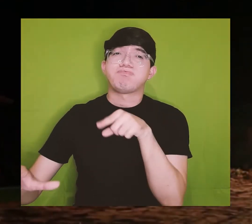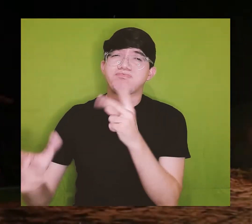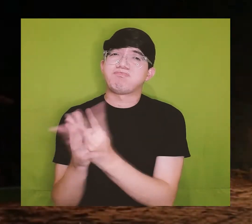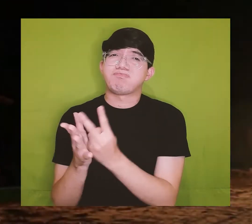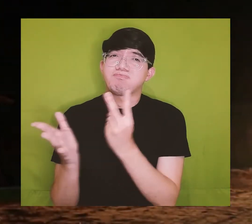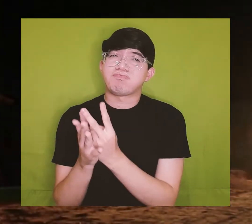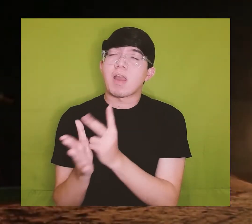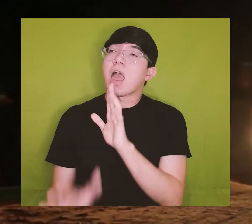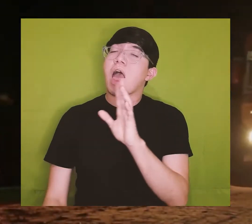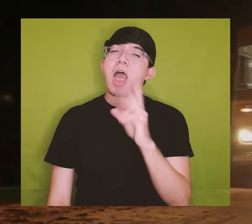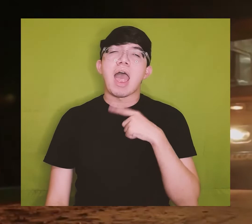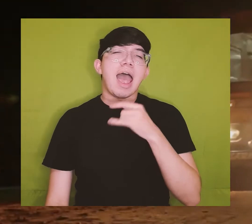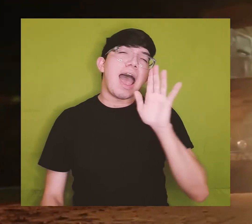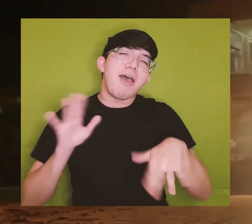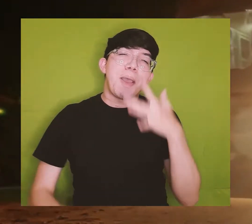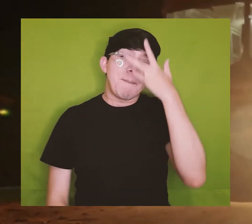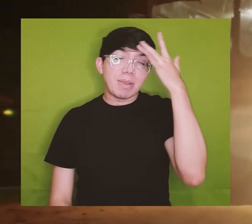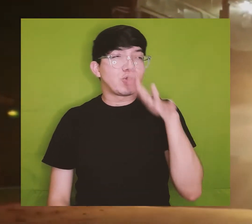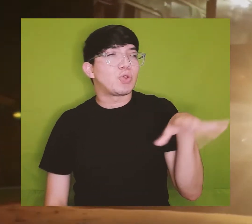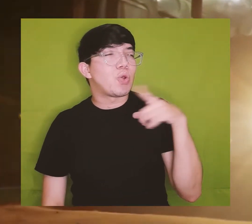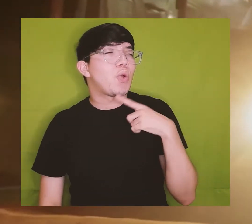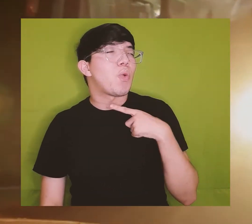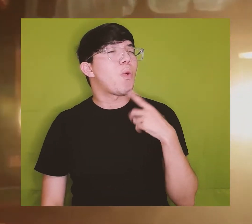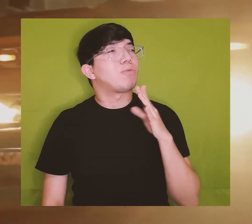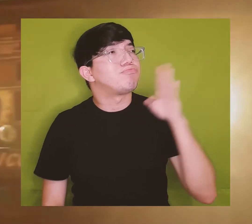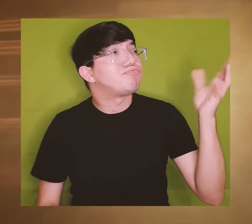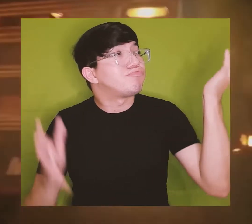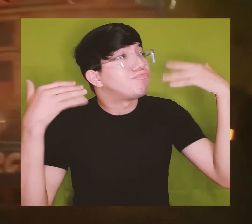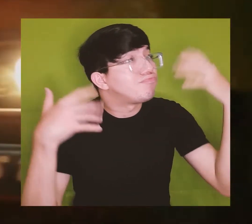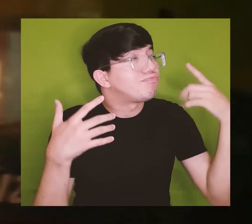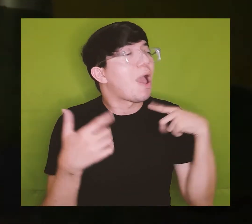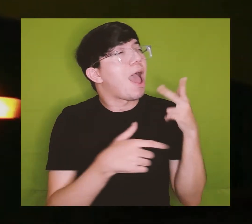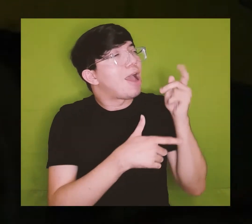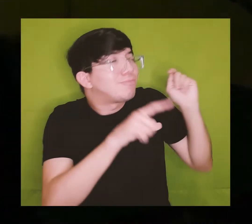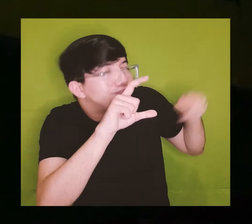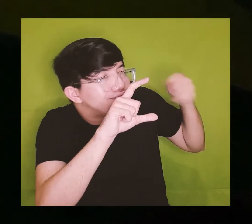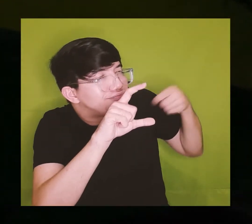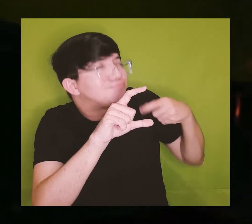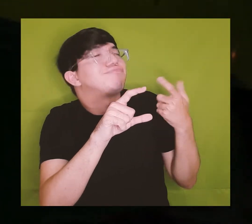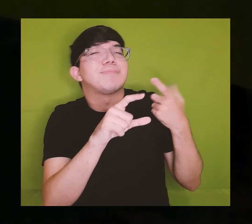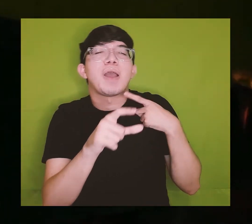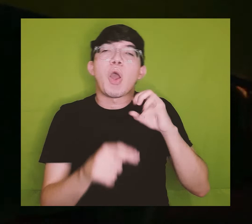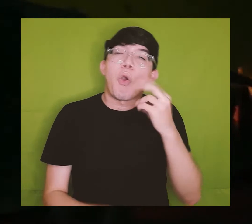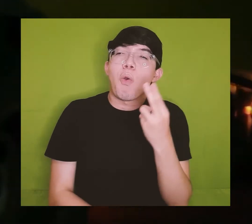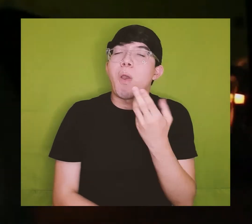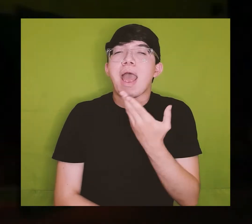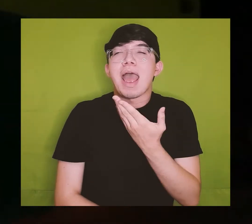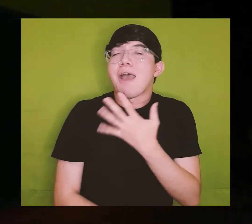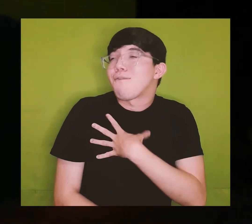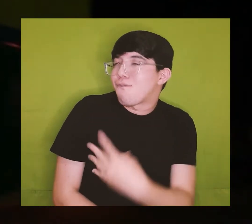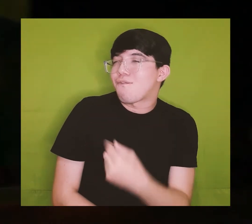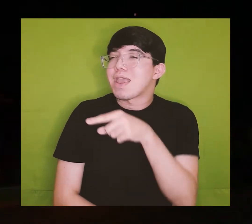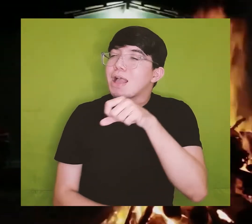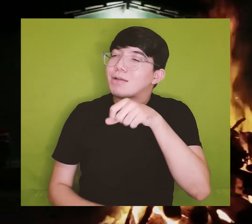super constrangedoras, tipo, tomando banho, sabe? Com 6 anos de idade. Ah, meu filho tomando banho, vou gravar, sabe? Ah, minha filha aprendendo a andar,